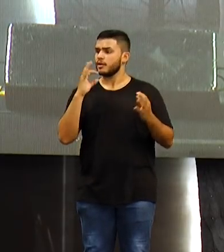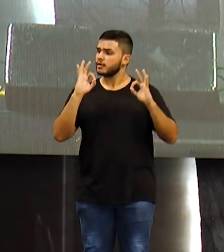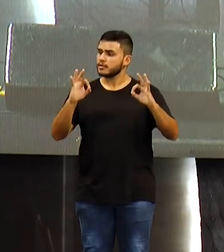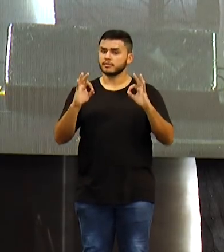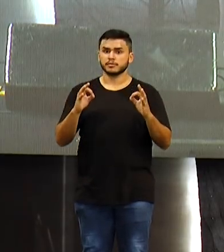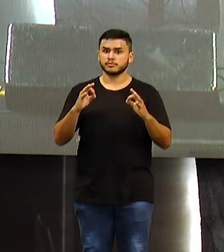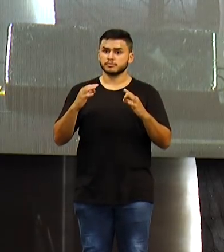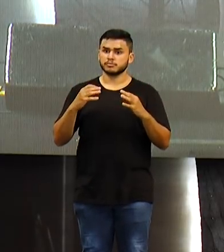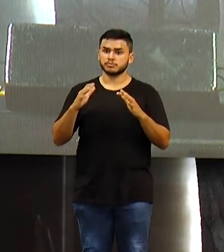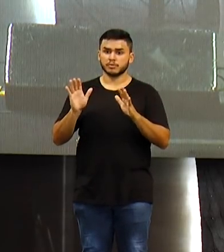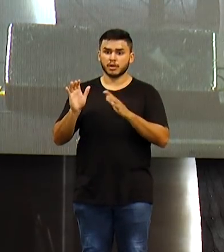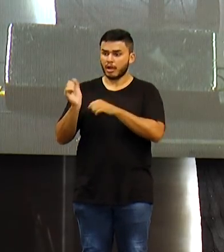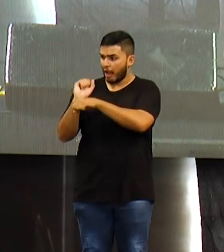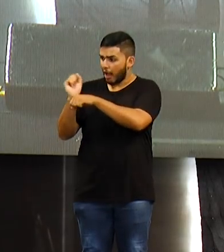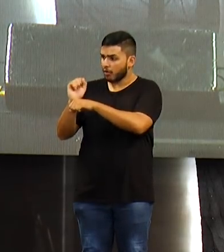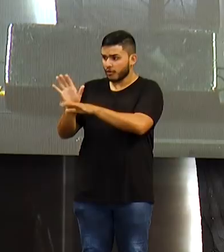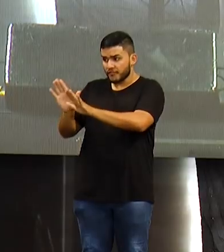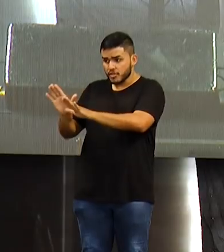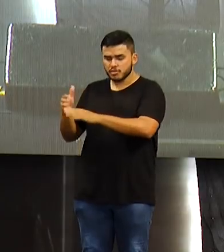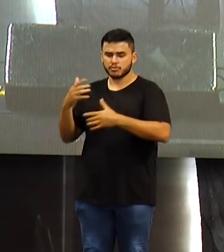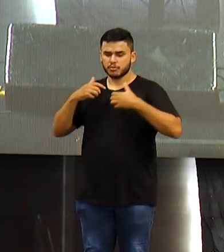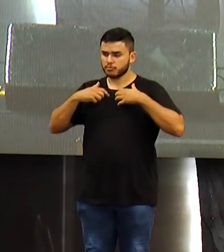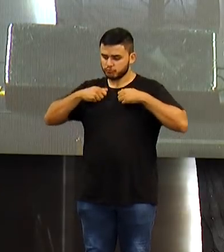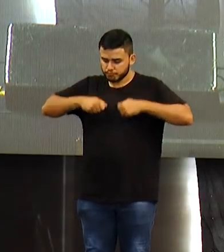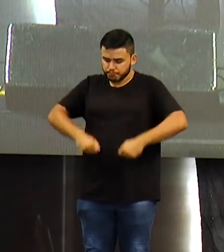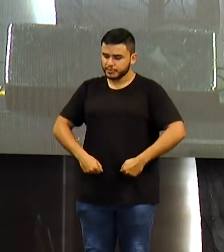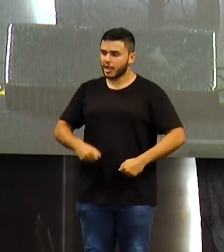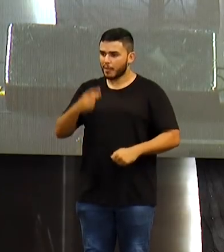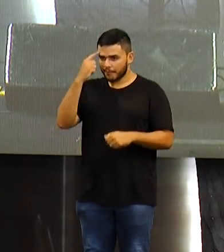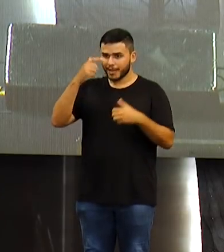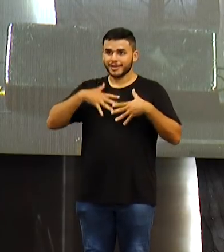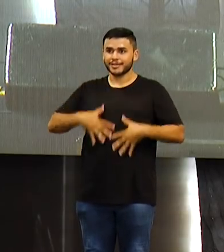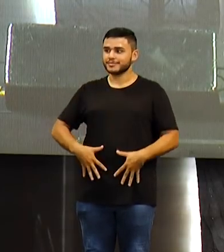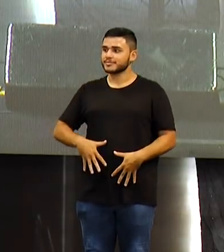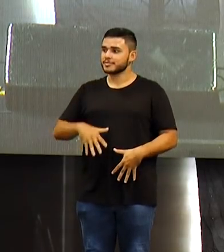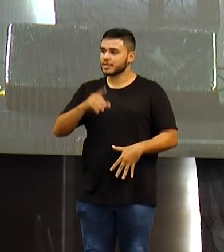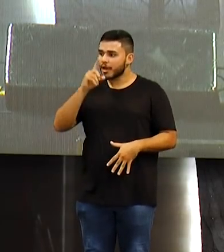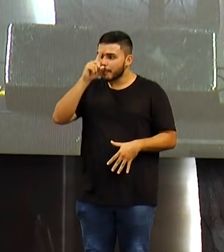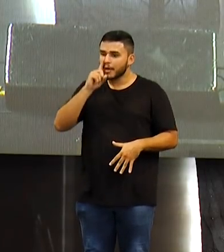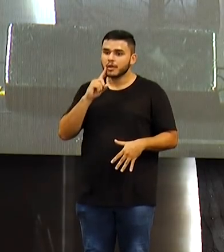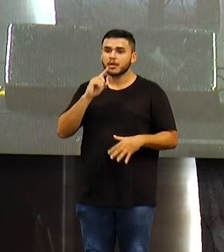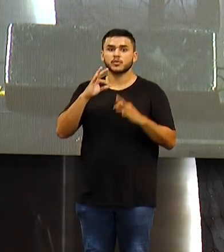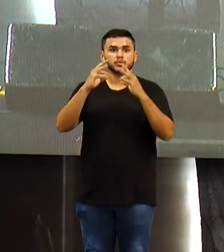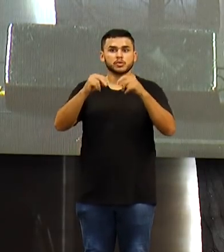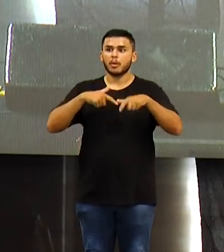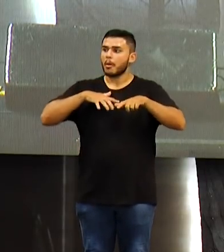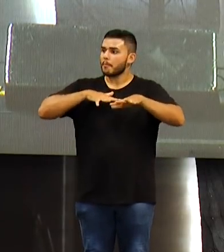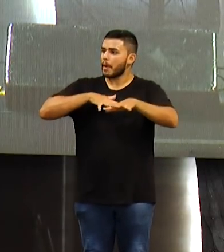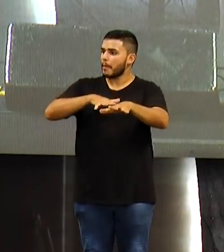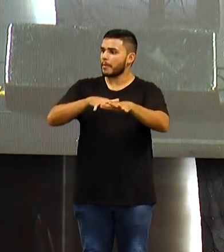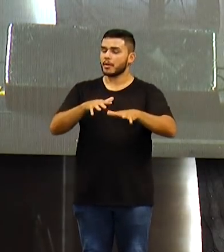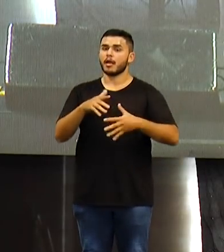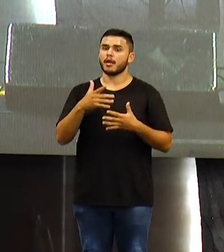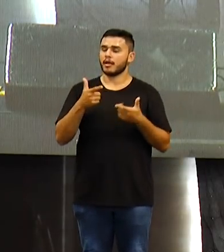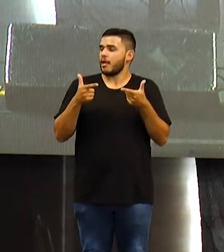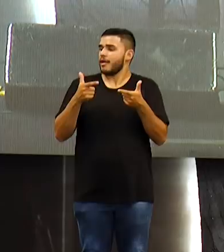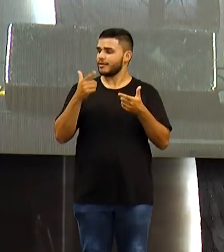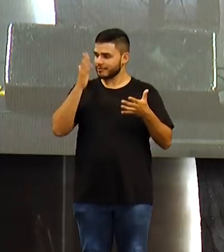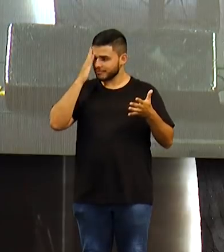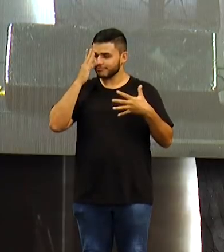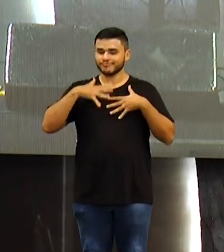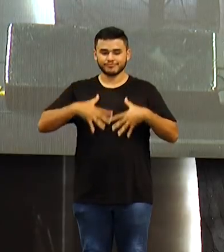ruas protestarem e botavam o colete amarelo, fica conhecido como os protestos do colete amarelo da França. Está claro